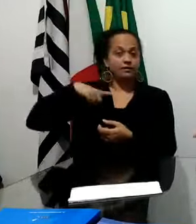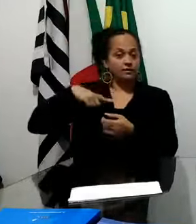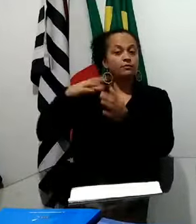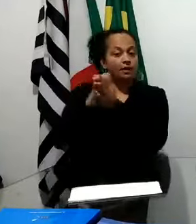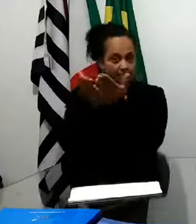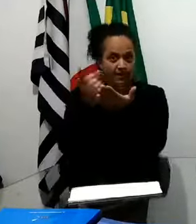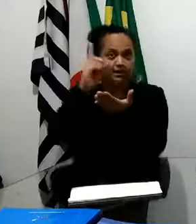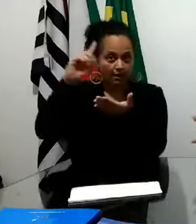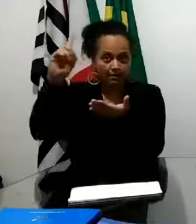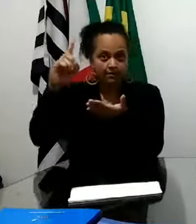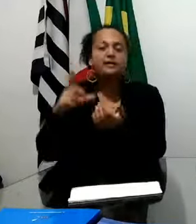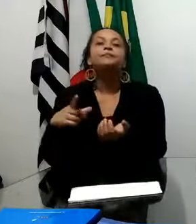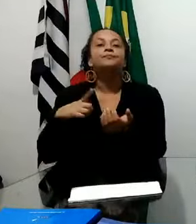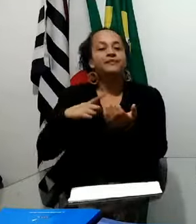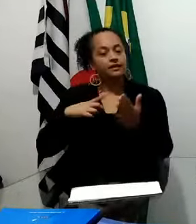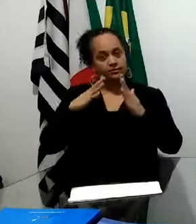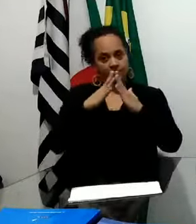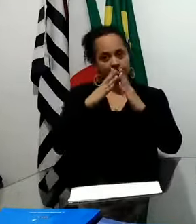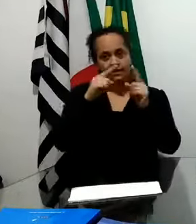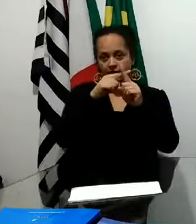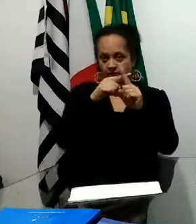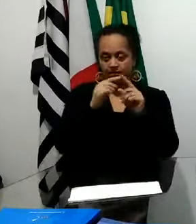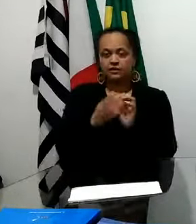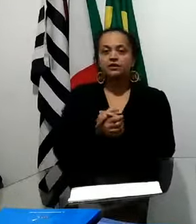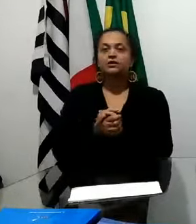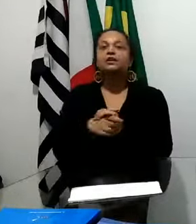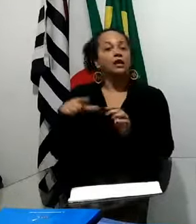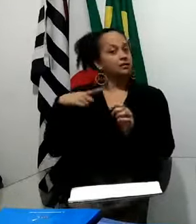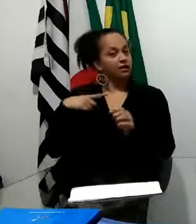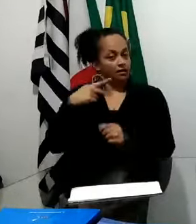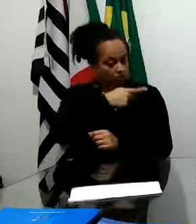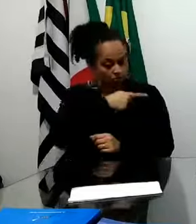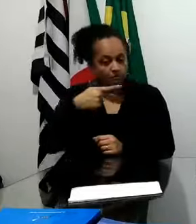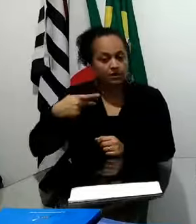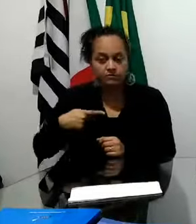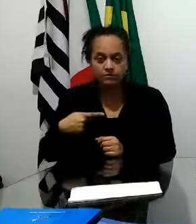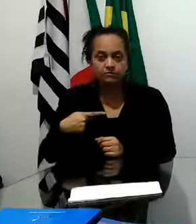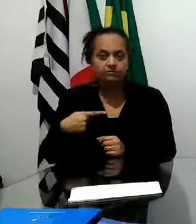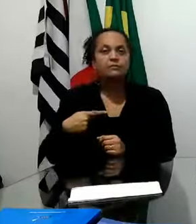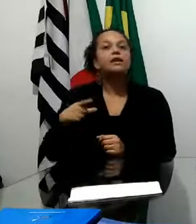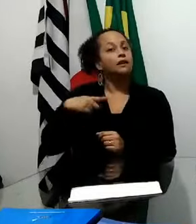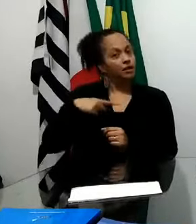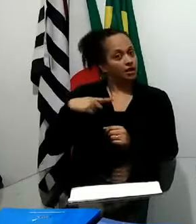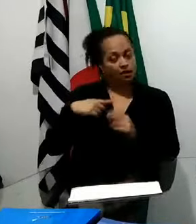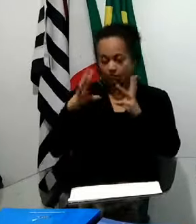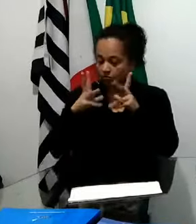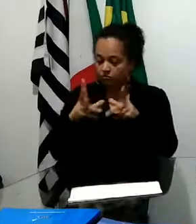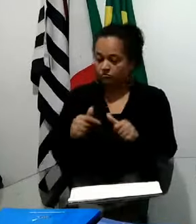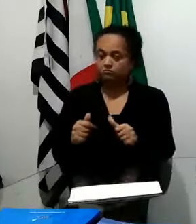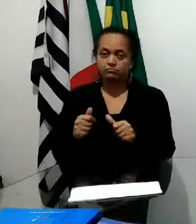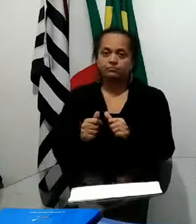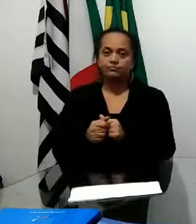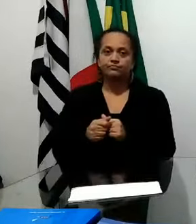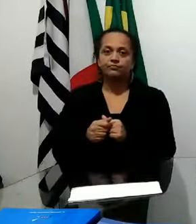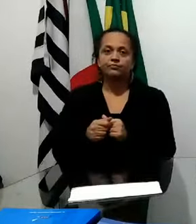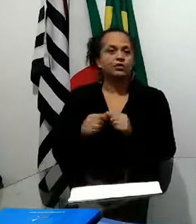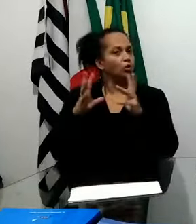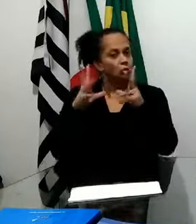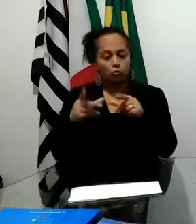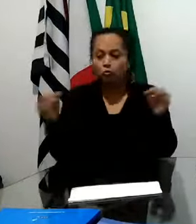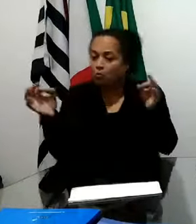embora nós não podemos estar agora no momento juntos, temos pastores, temos líderes, Nós temos tudo disponível